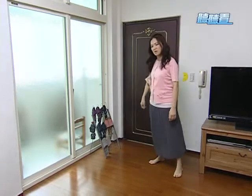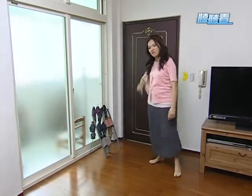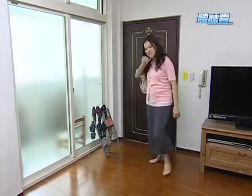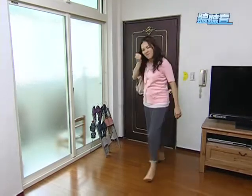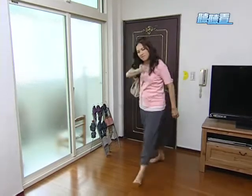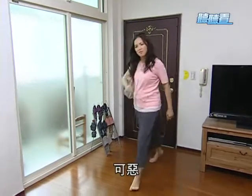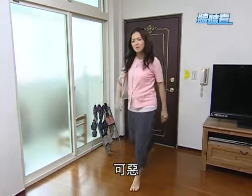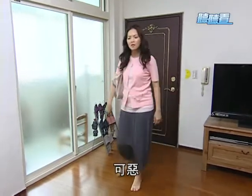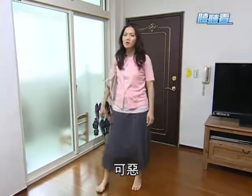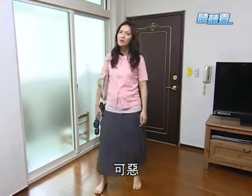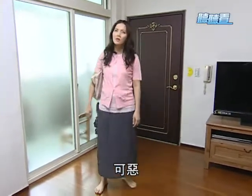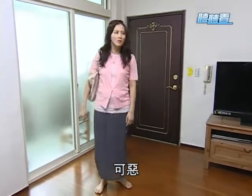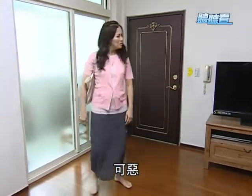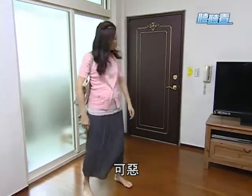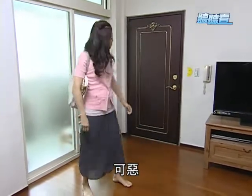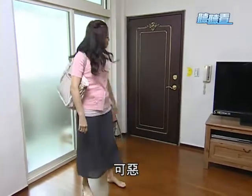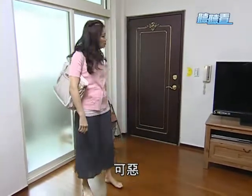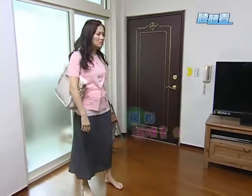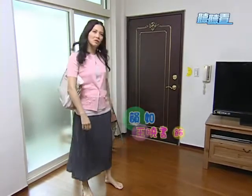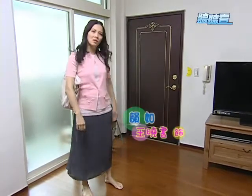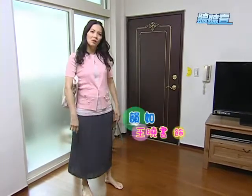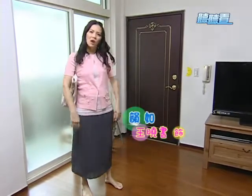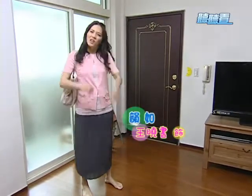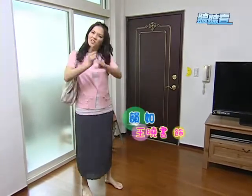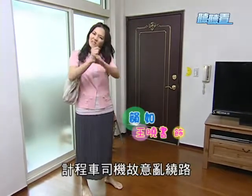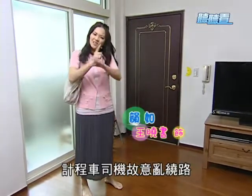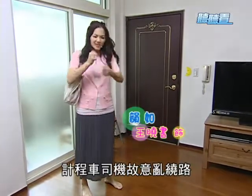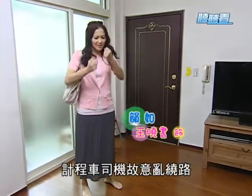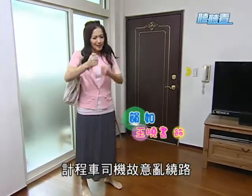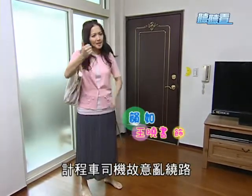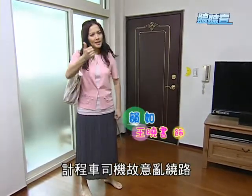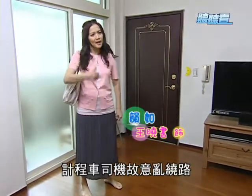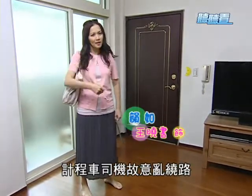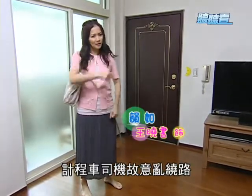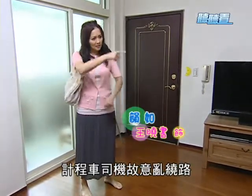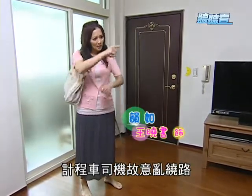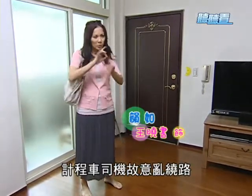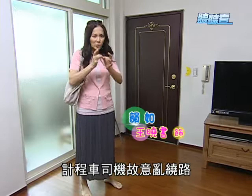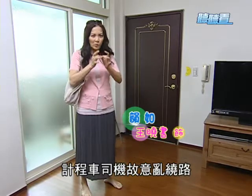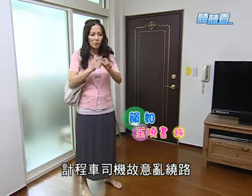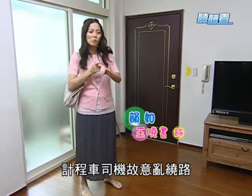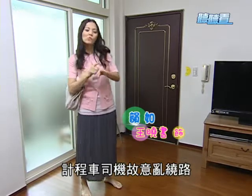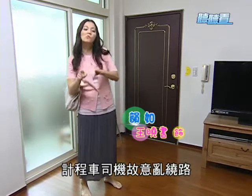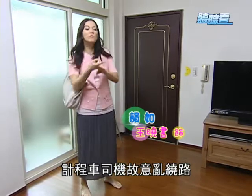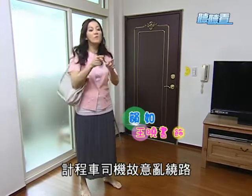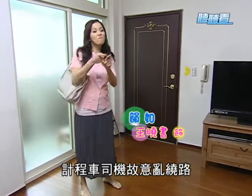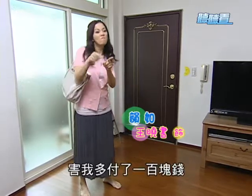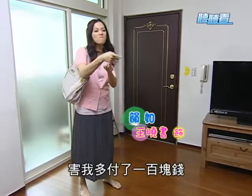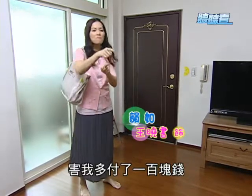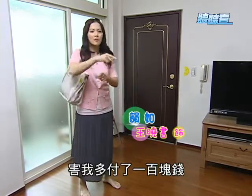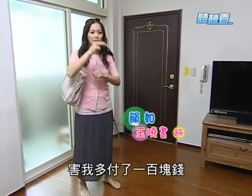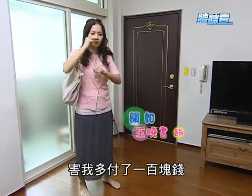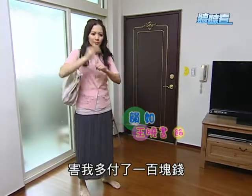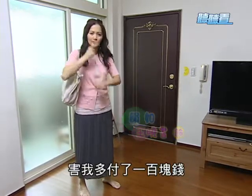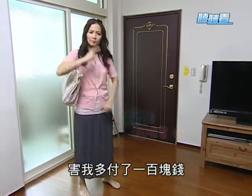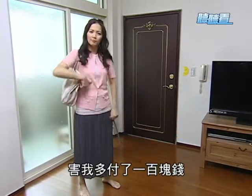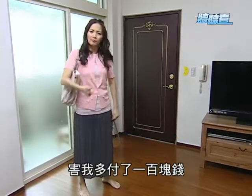嗯。可恶哎！哦，计程车司机故意乱绕路哎。害我多付了